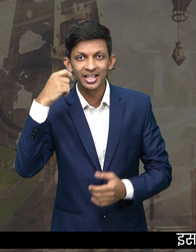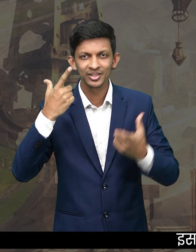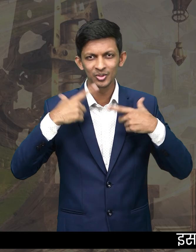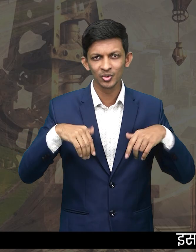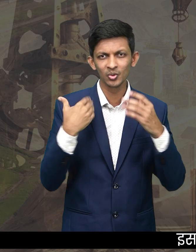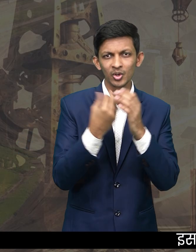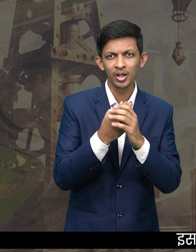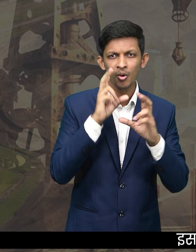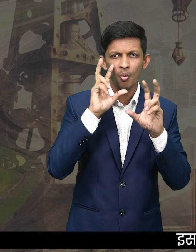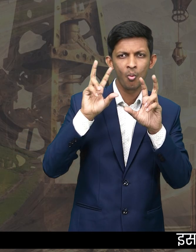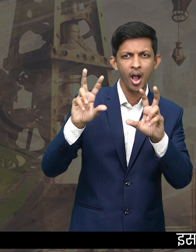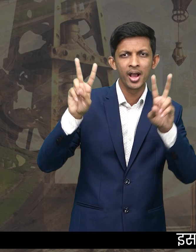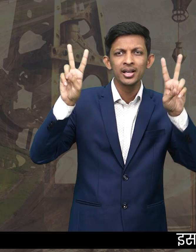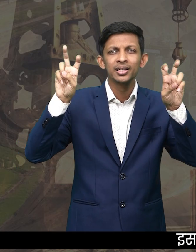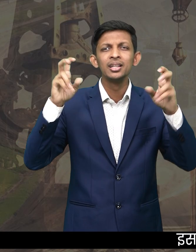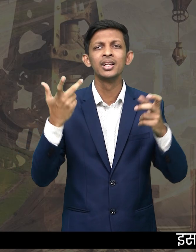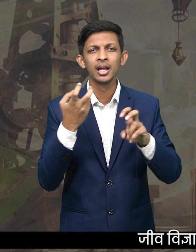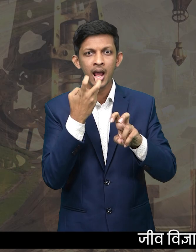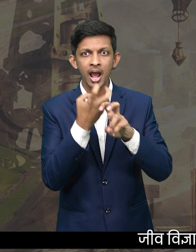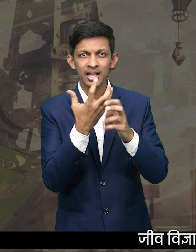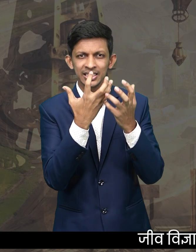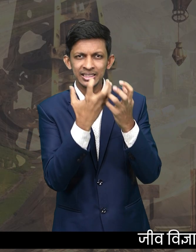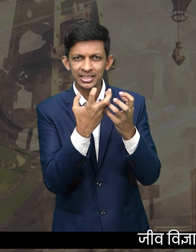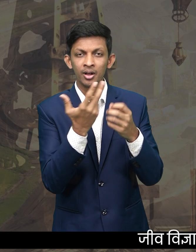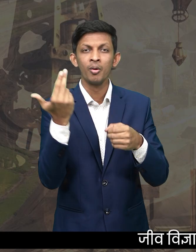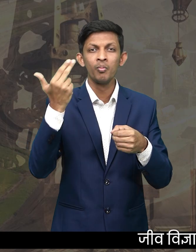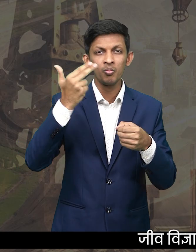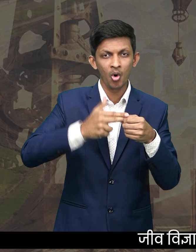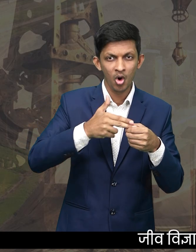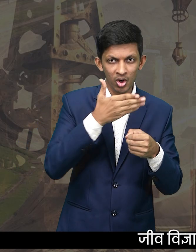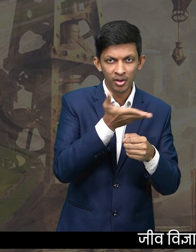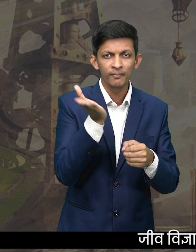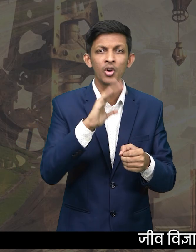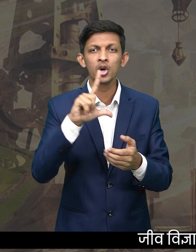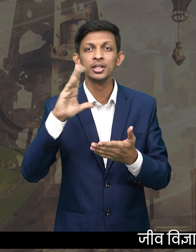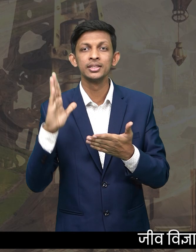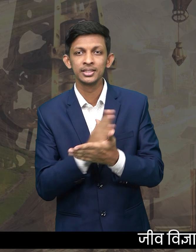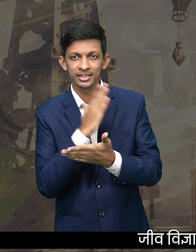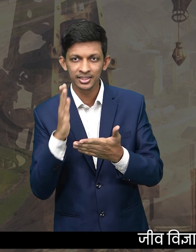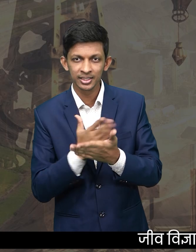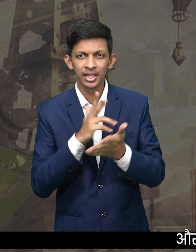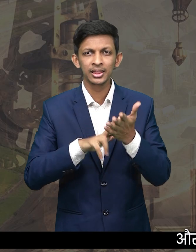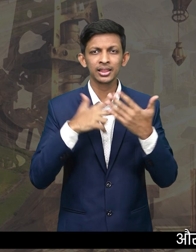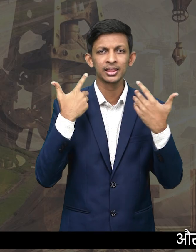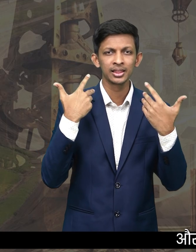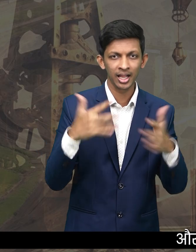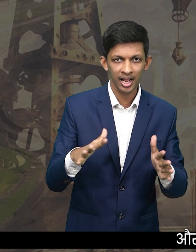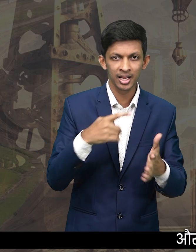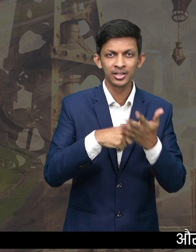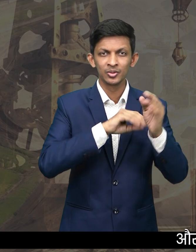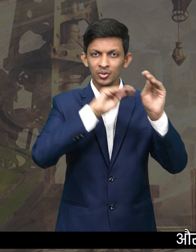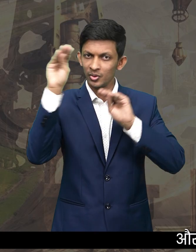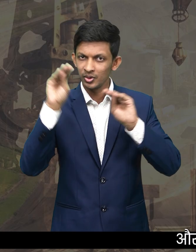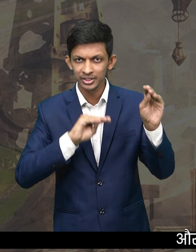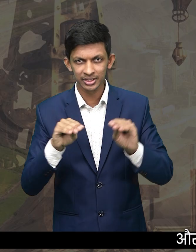इस वीडियो में आइए हम कक्षा 10वीं जीव विज्ञान के प्राकृतिक संसाधन पाठ से कोयला और पेट्रोलियम विषय पर